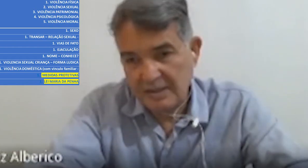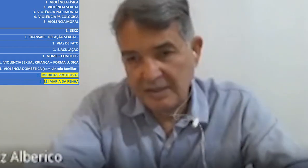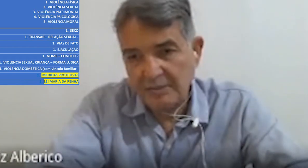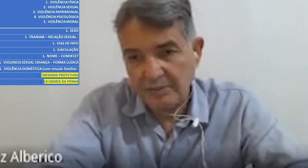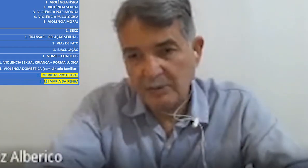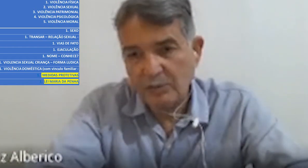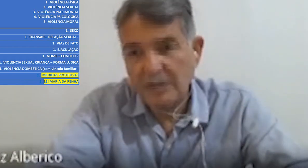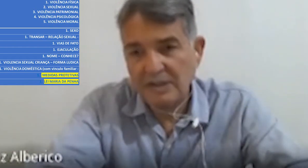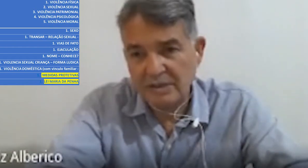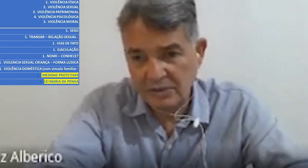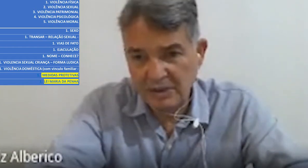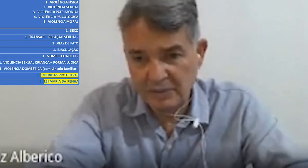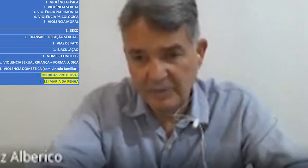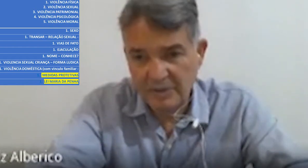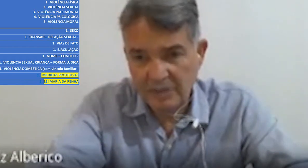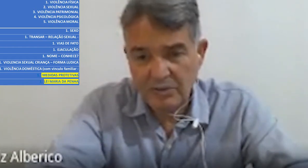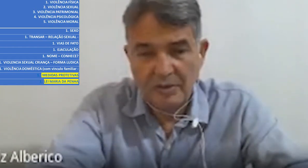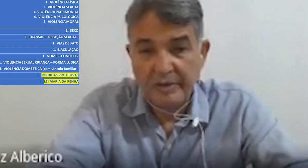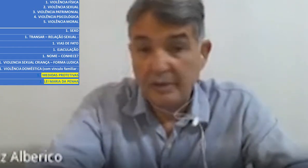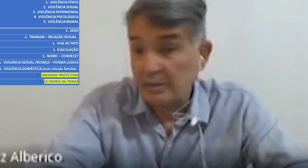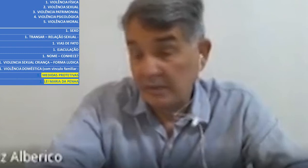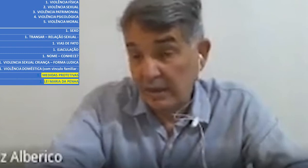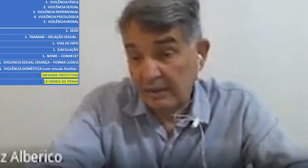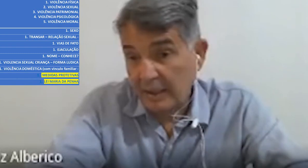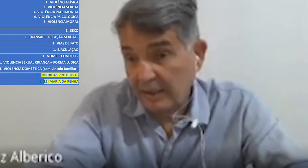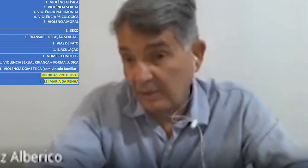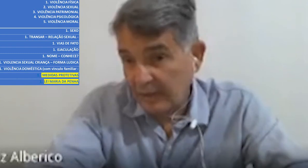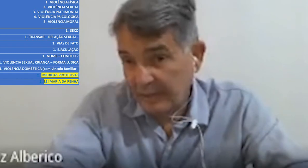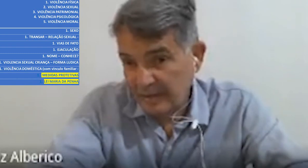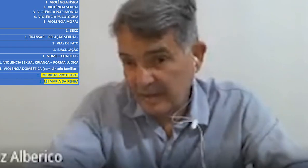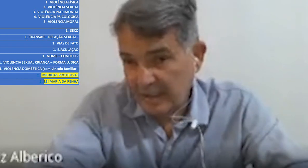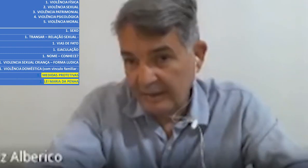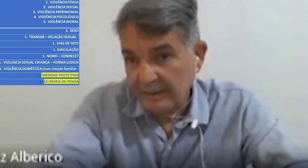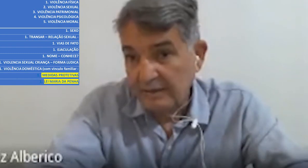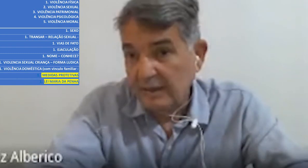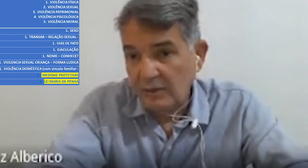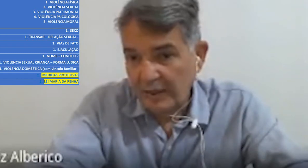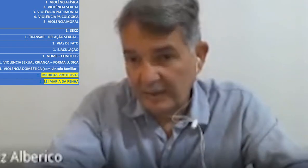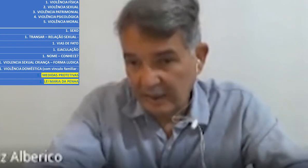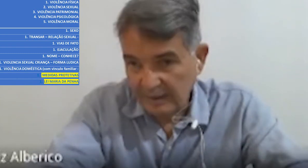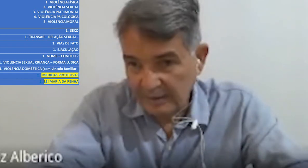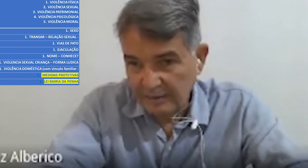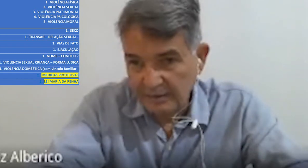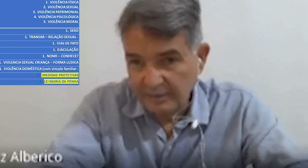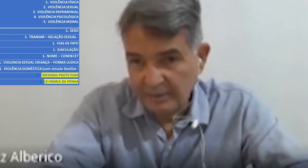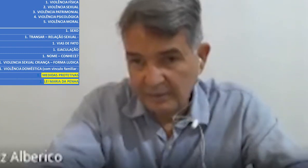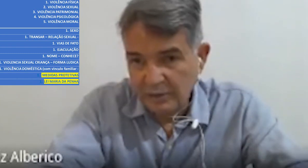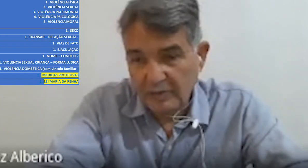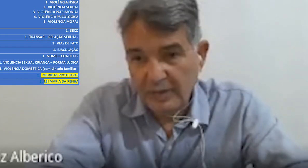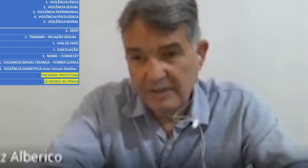que utilizam-se desse processo. Na realidade, não vai precisar da oralidade. O que vai precisar é